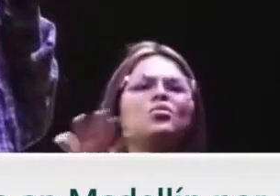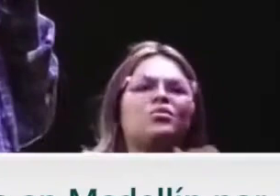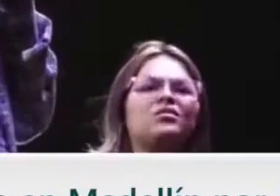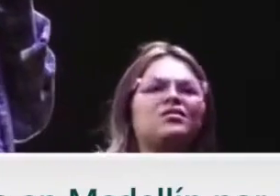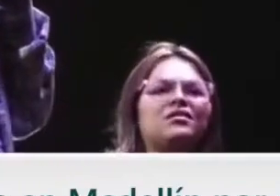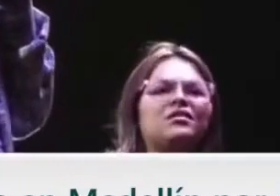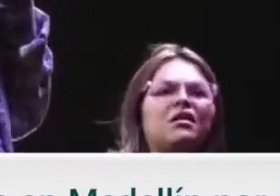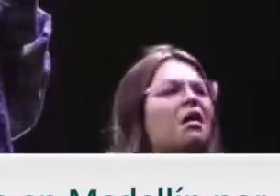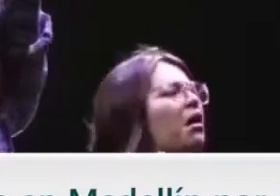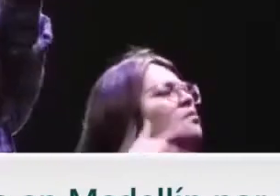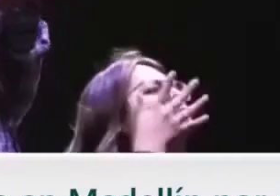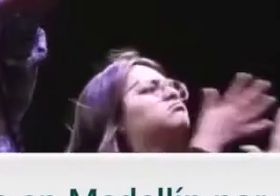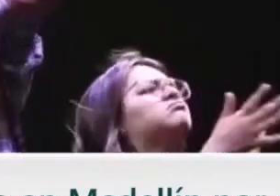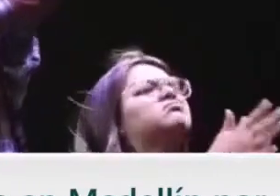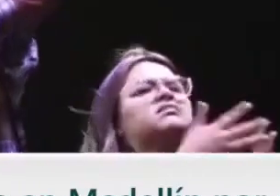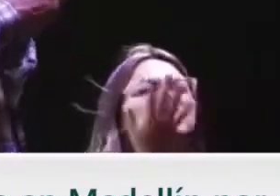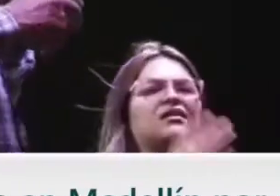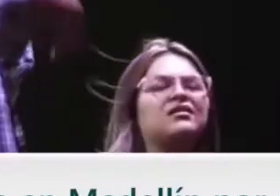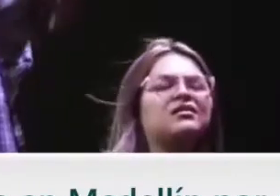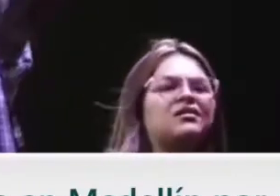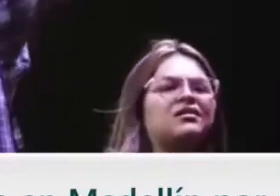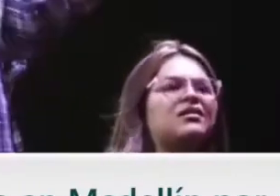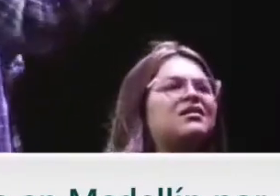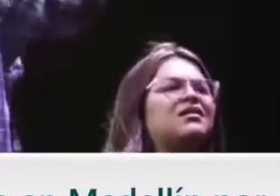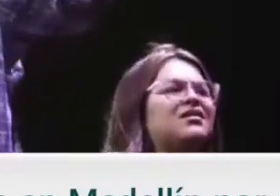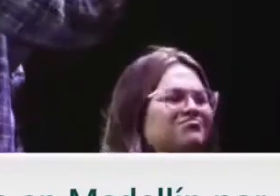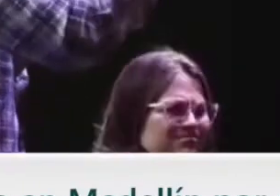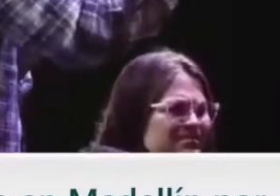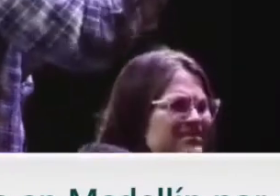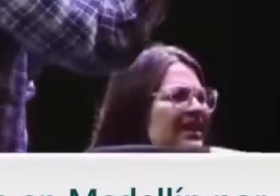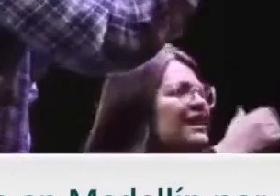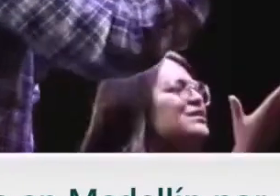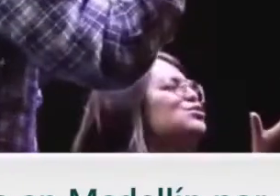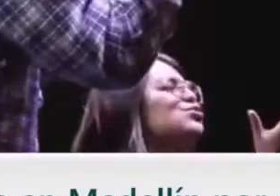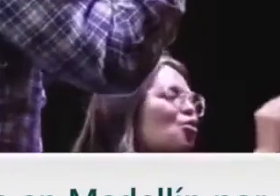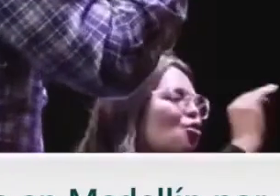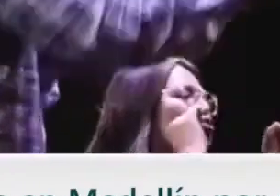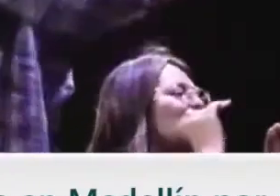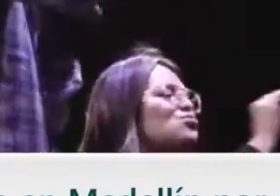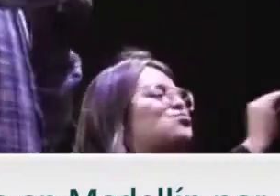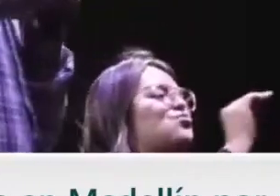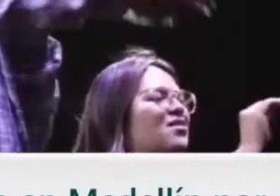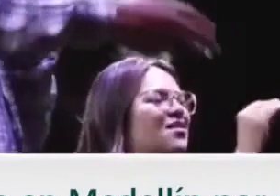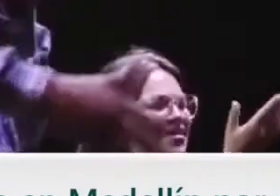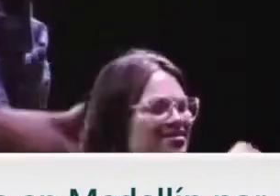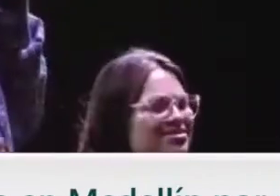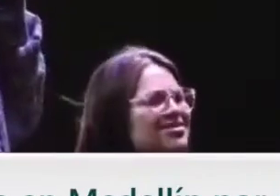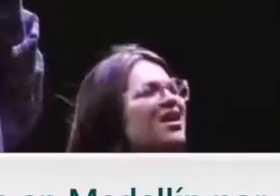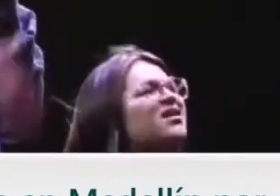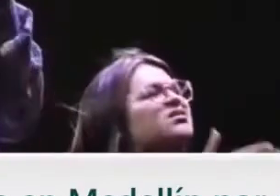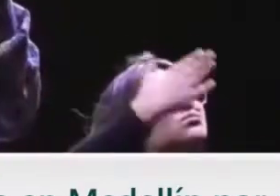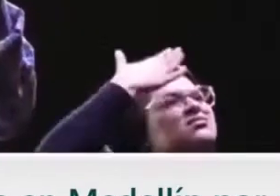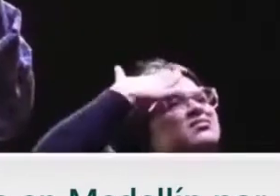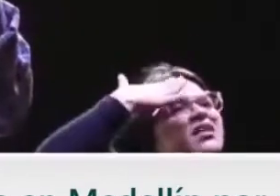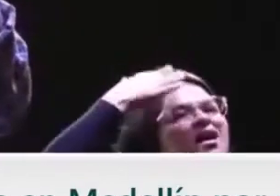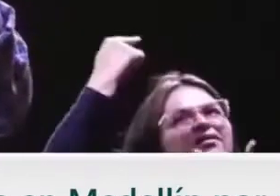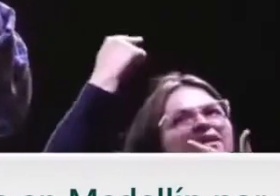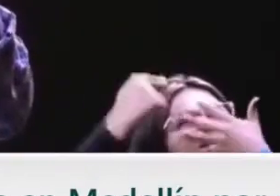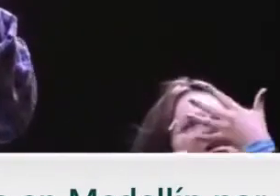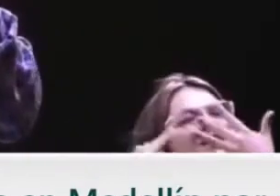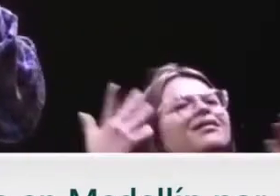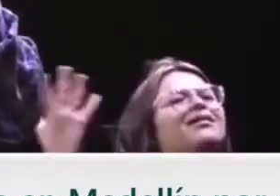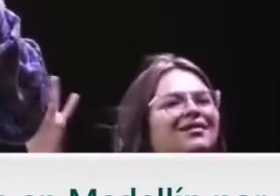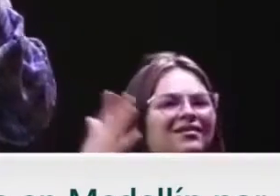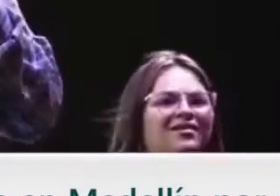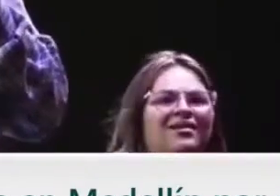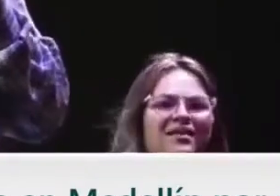Hubiéramos podido hablar, lo acabamos de hacer, del derecho a educarse y a saber. Podríamos